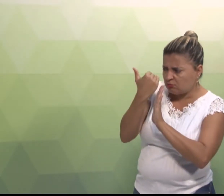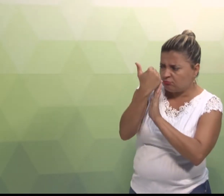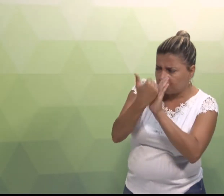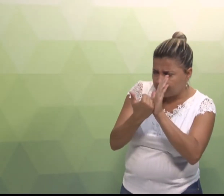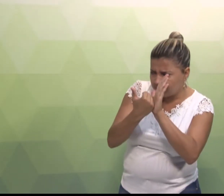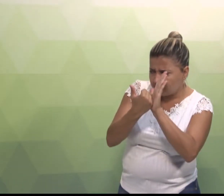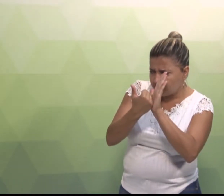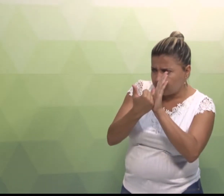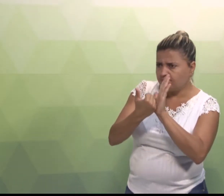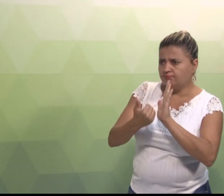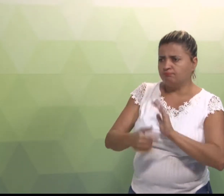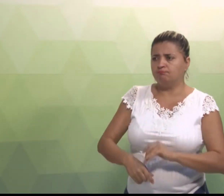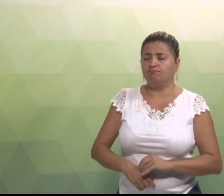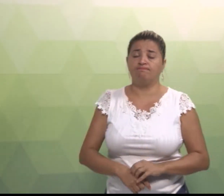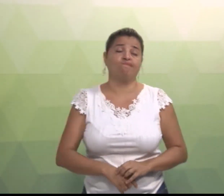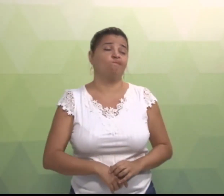um desconto?